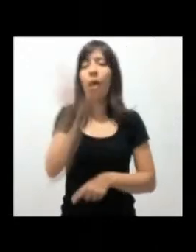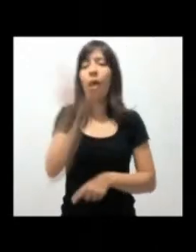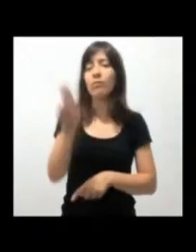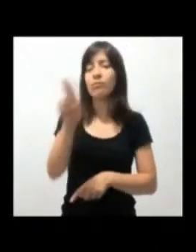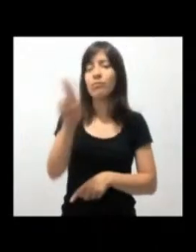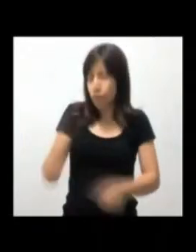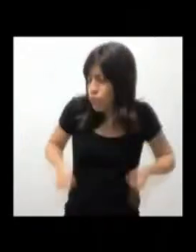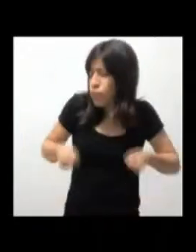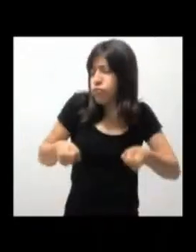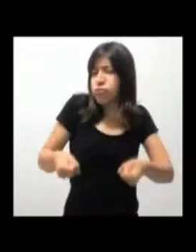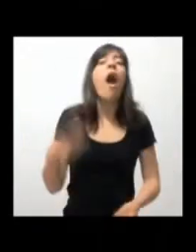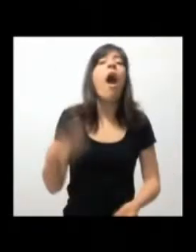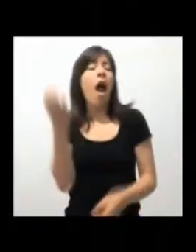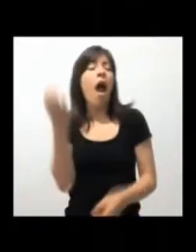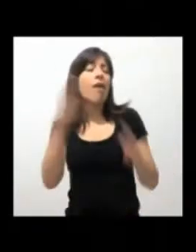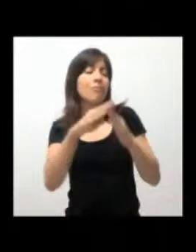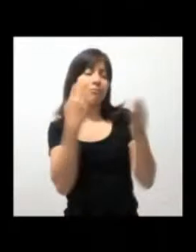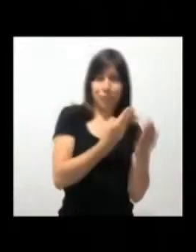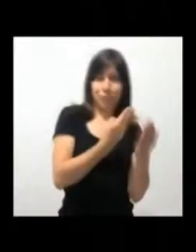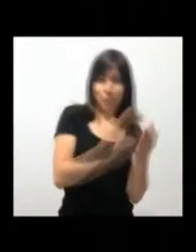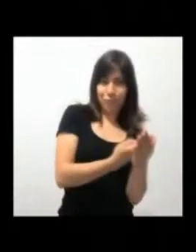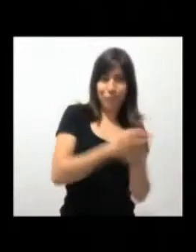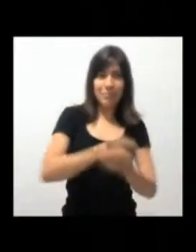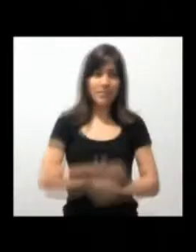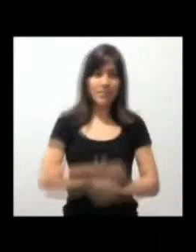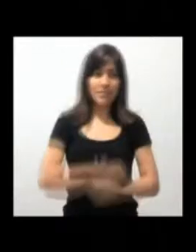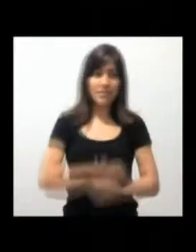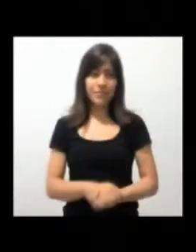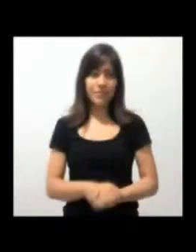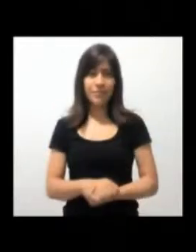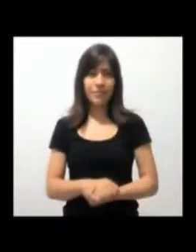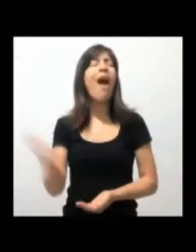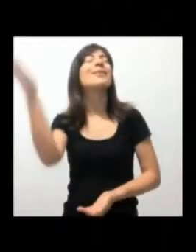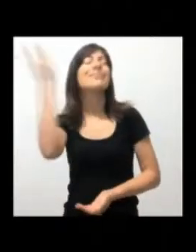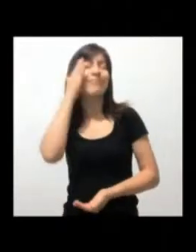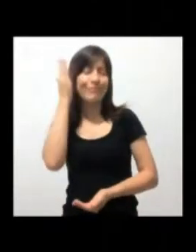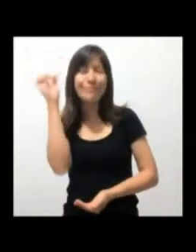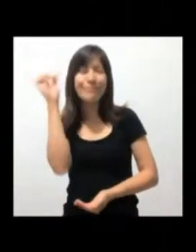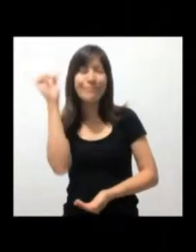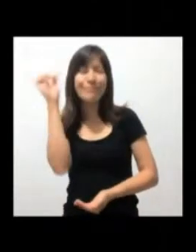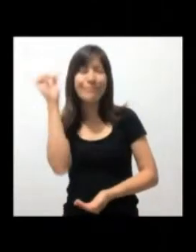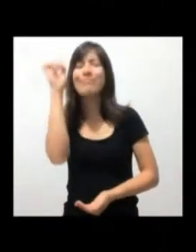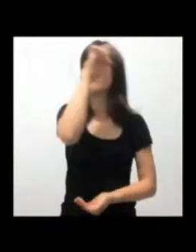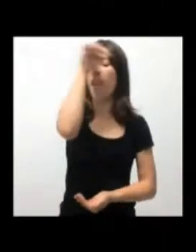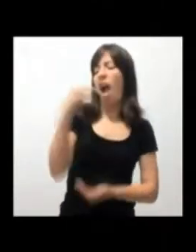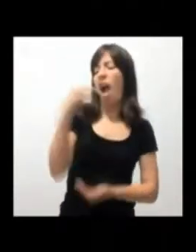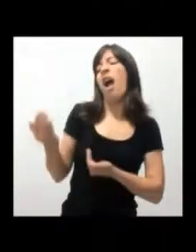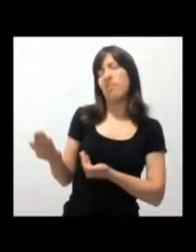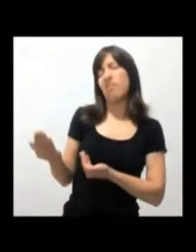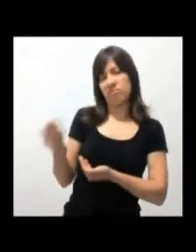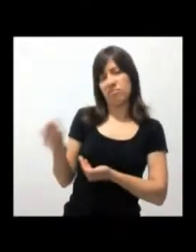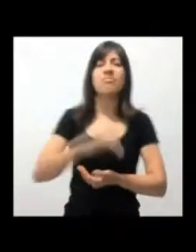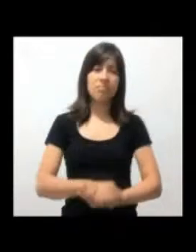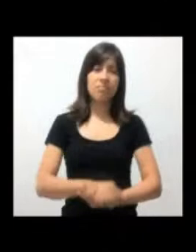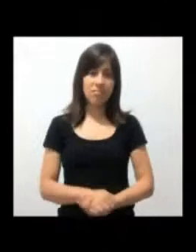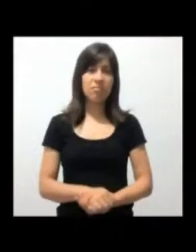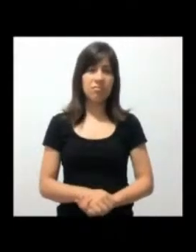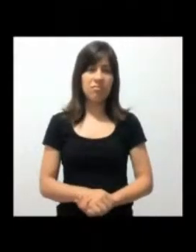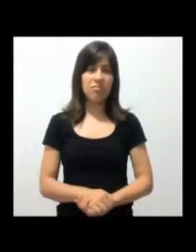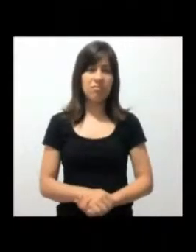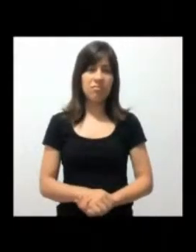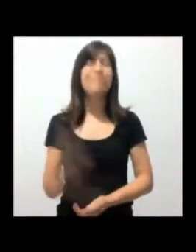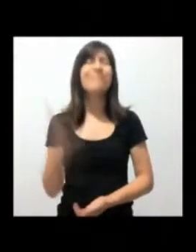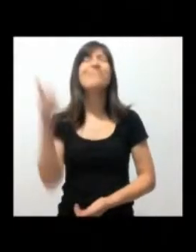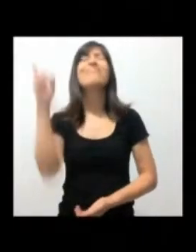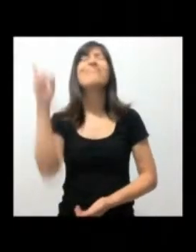eu sei das dificuldades que ele passa. É muito difícil, mas ficou mais fácil para entender